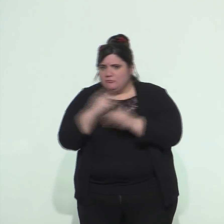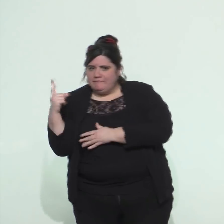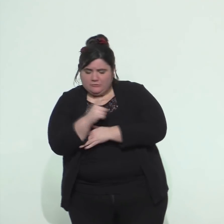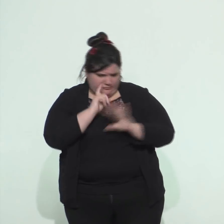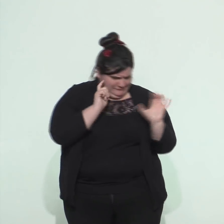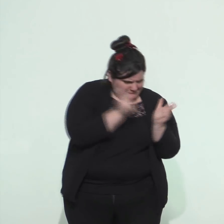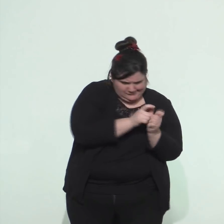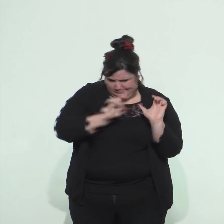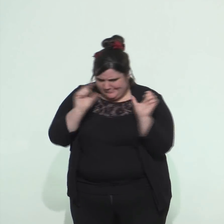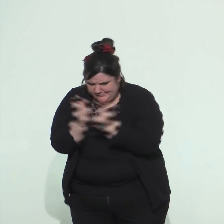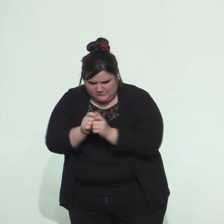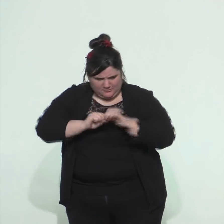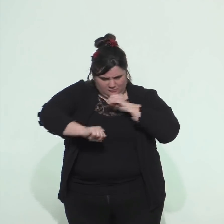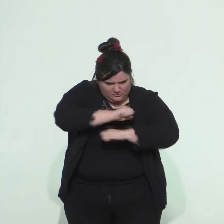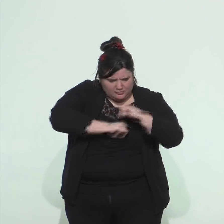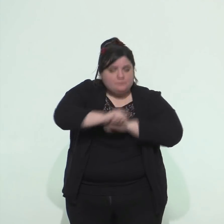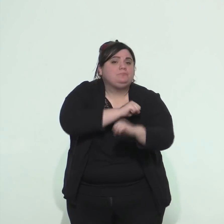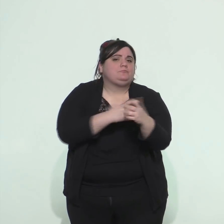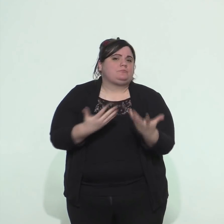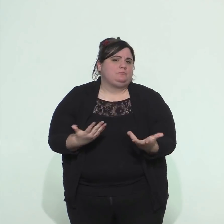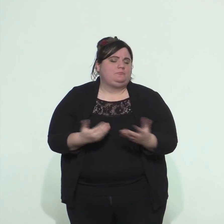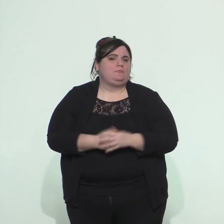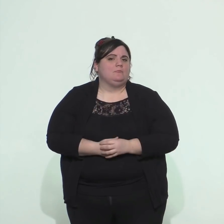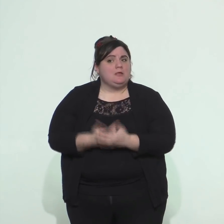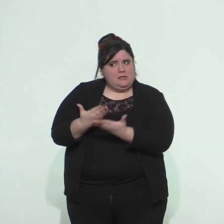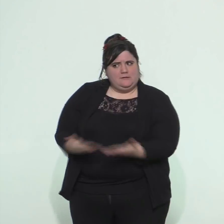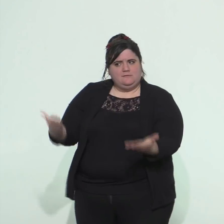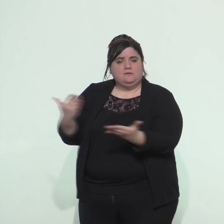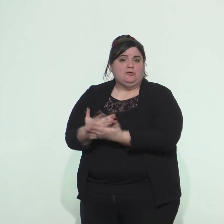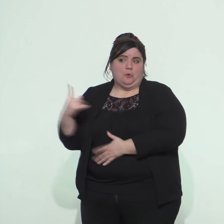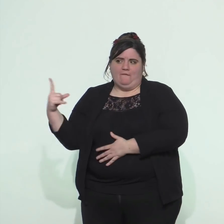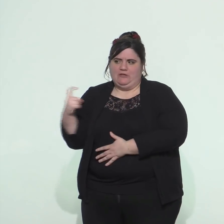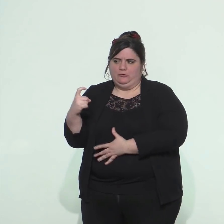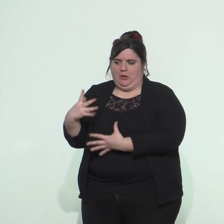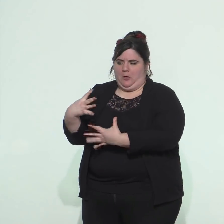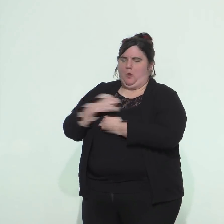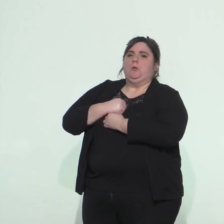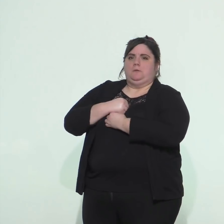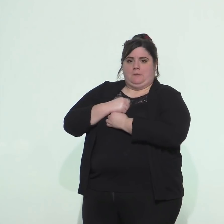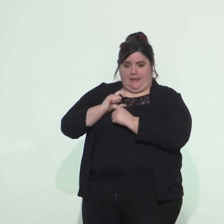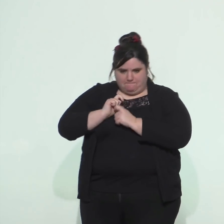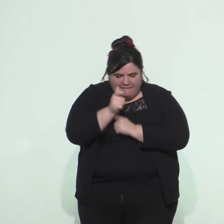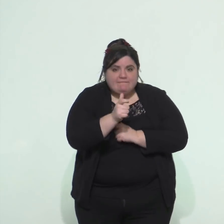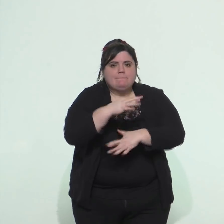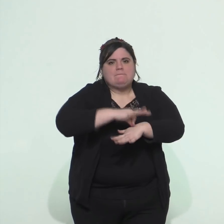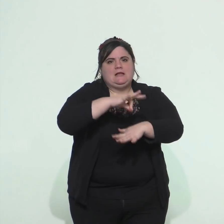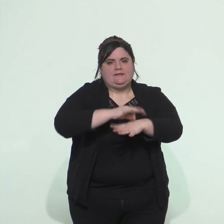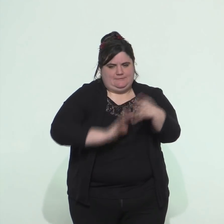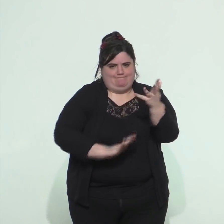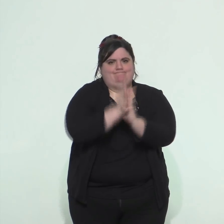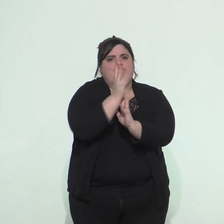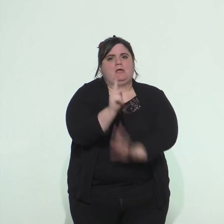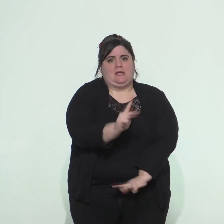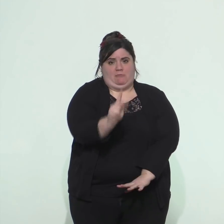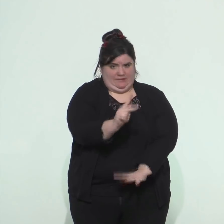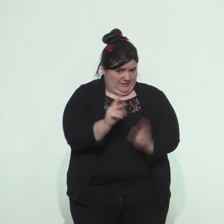maladie régulièrement à l'issue d'infections virales. Donc l'hypothèse est effectivement tout à fait sérieuse. Toute la